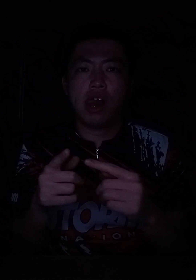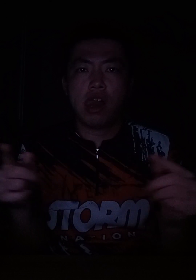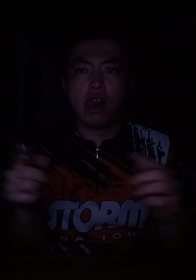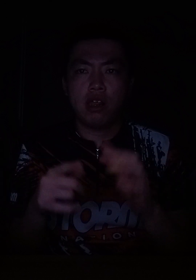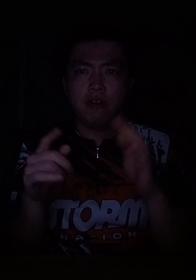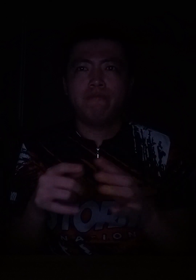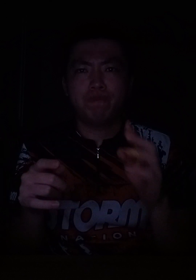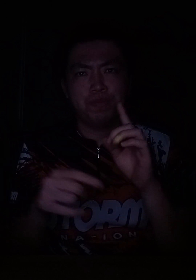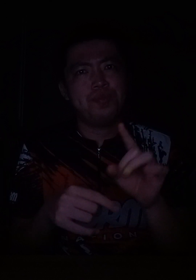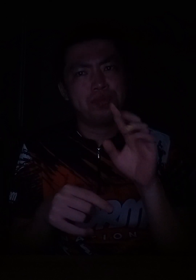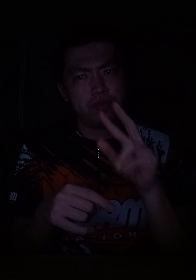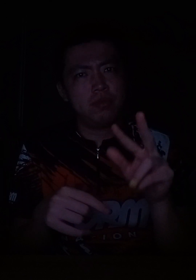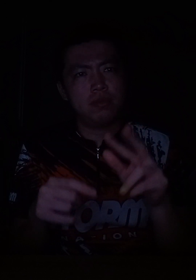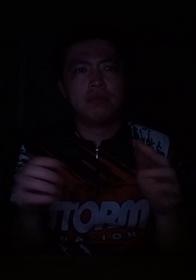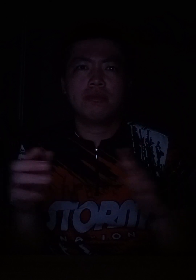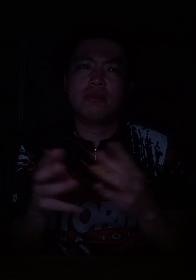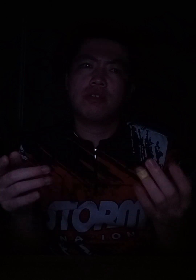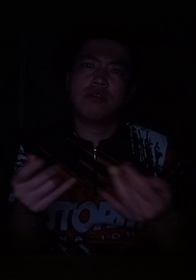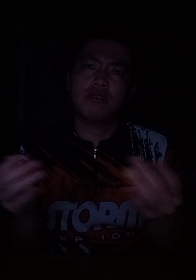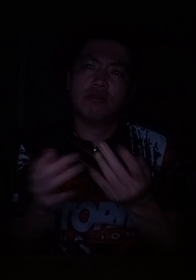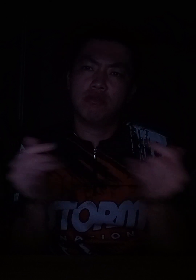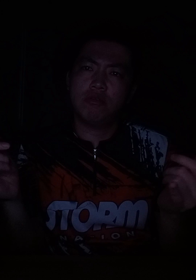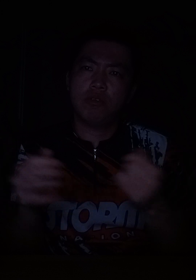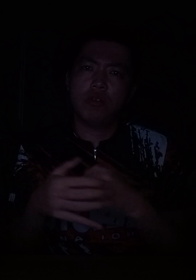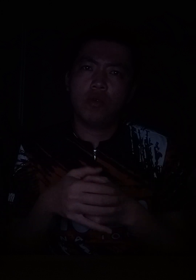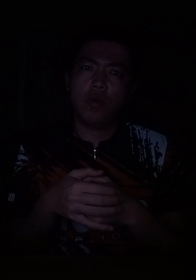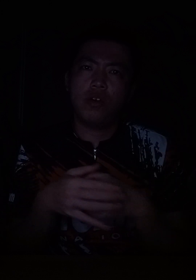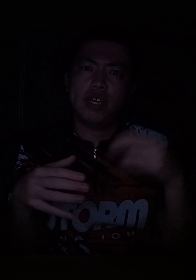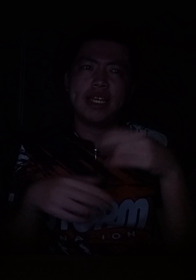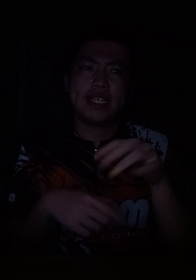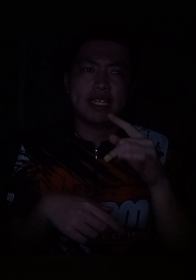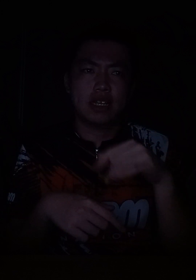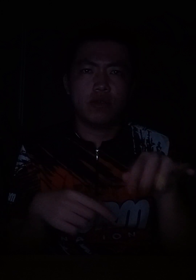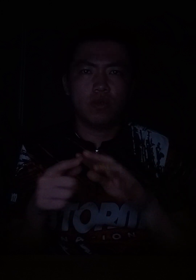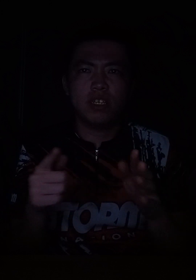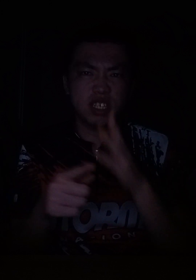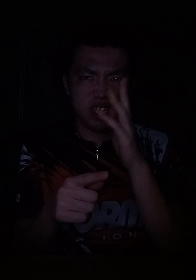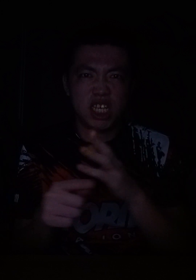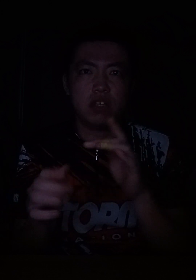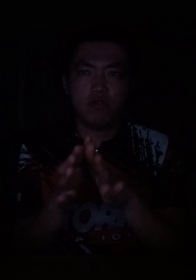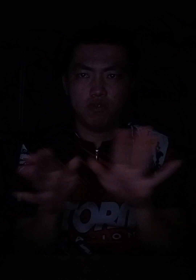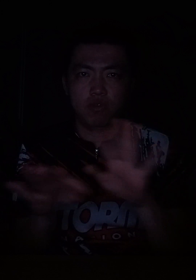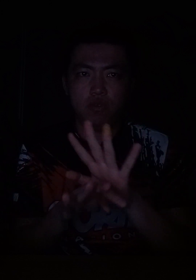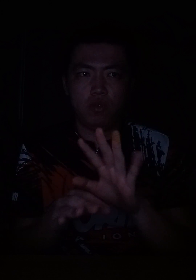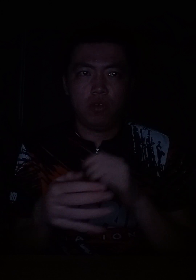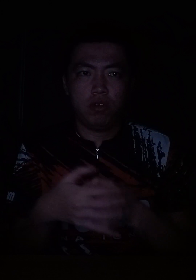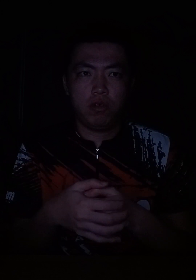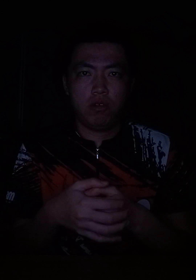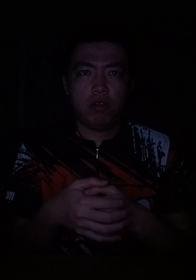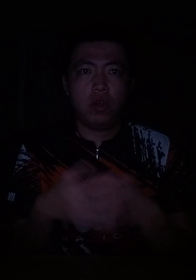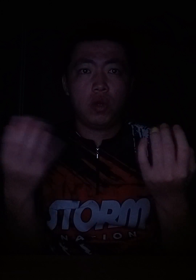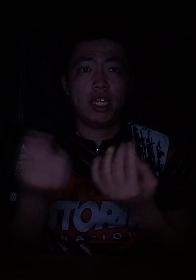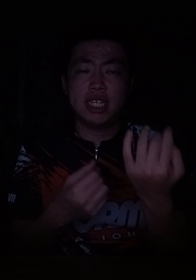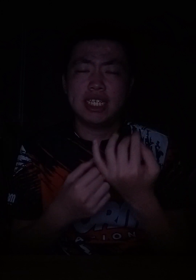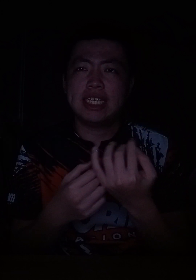시간보다 최대 30분가량 늦게 운행됐고 KTX 일부 열차도 지연 운행됐습니다. 코레일 측은 사고 발생